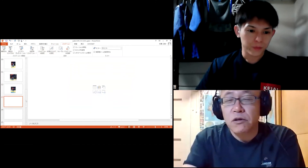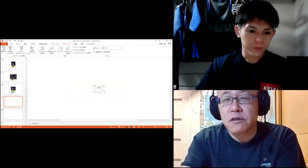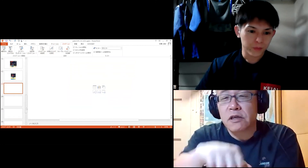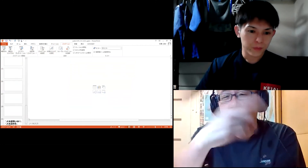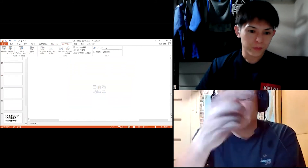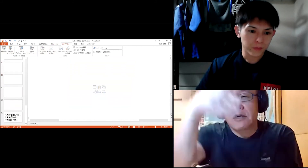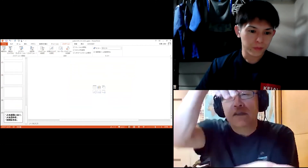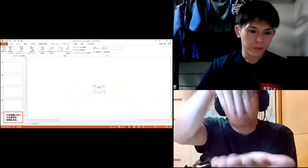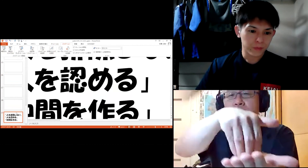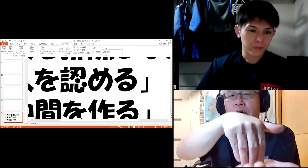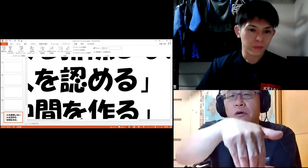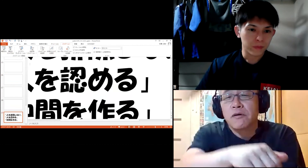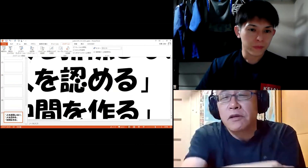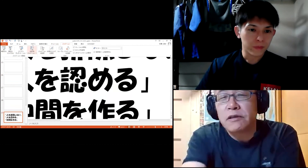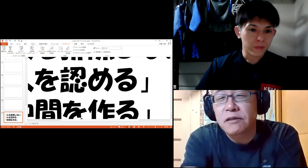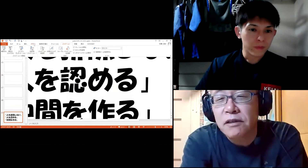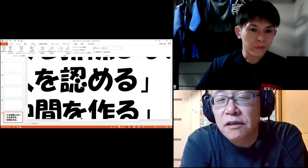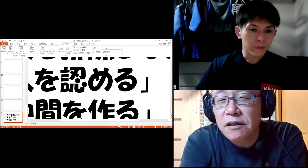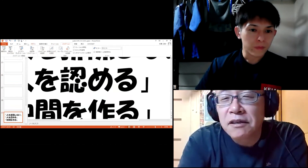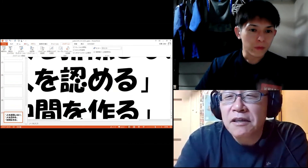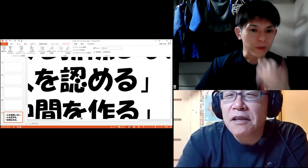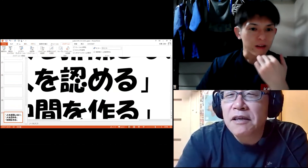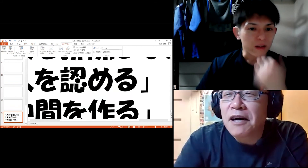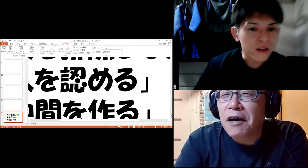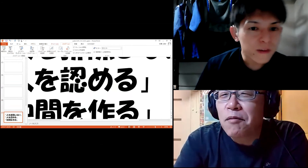で、これ次最後です。